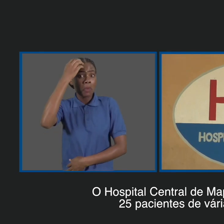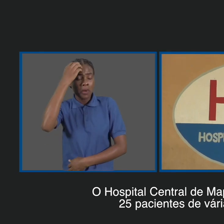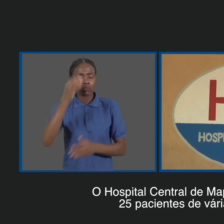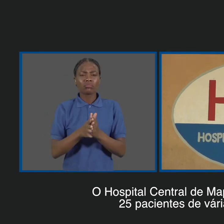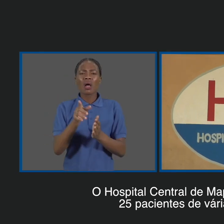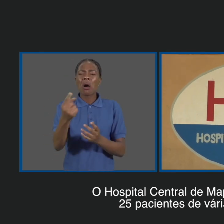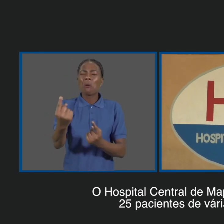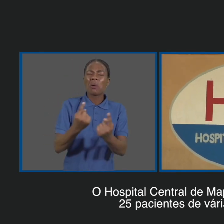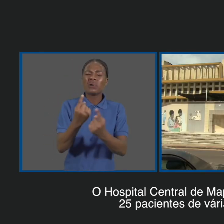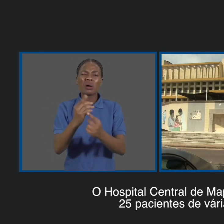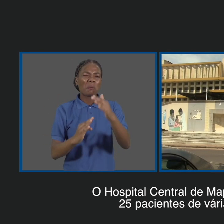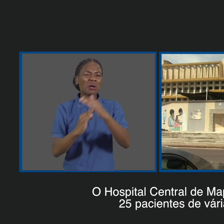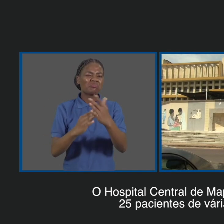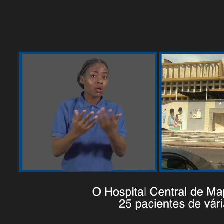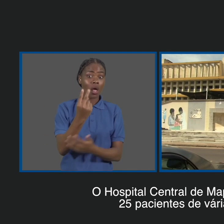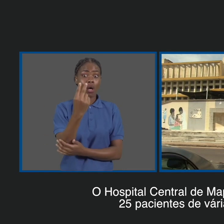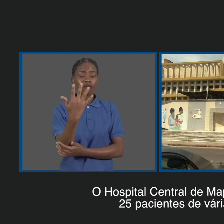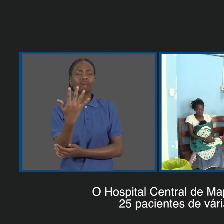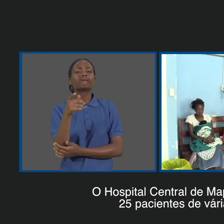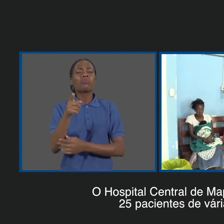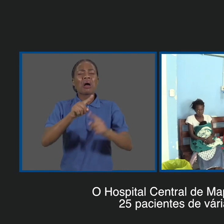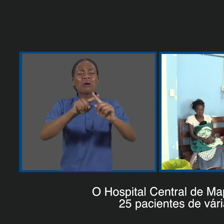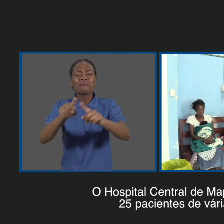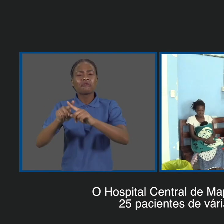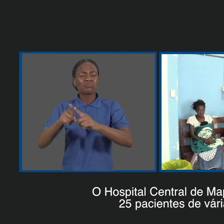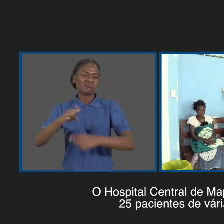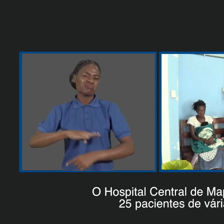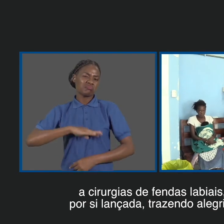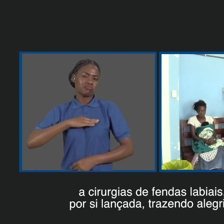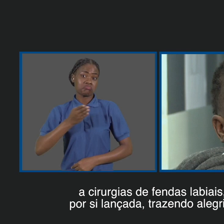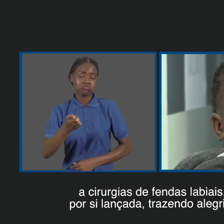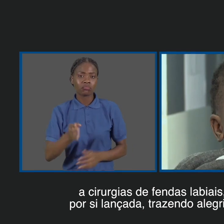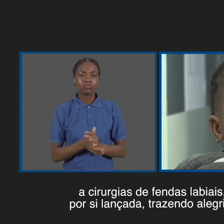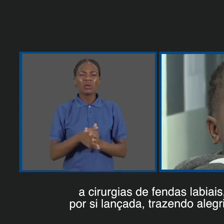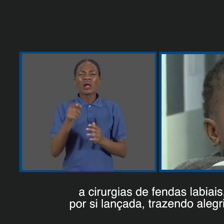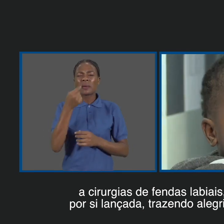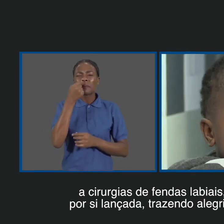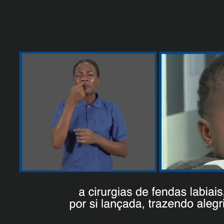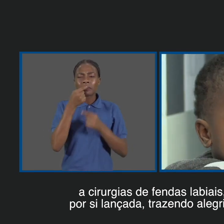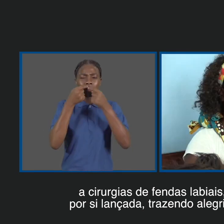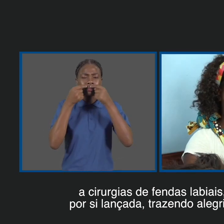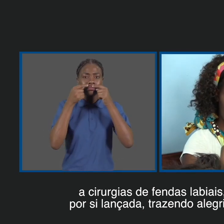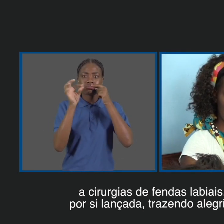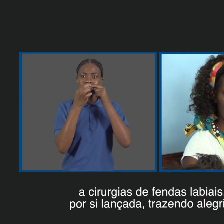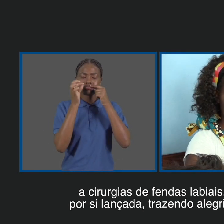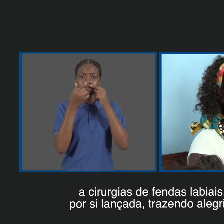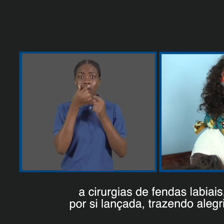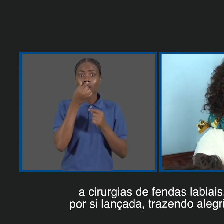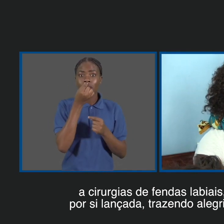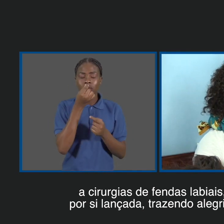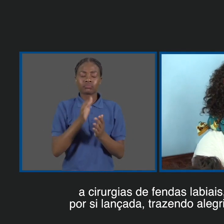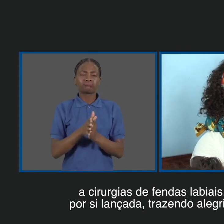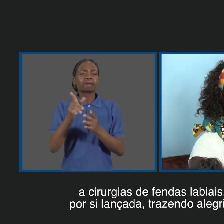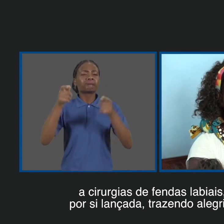O Hospital Central do Maputo submete 25 pacientes de várias idades a cirurgias de fendas labiais, numa